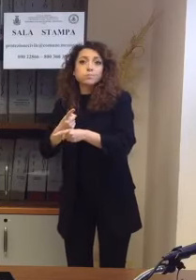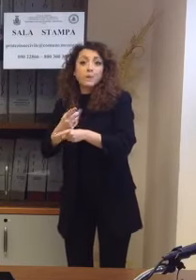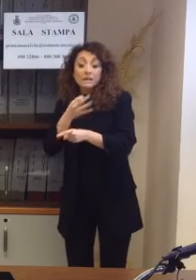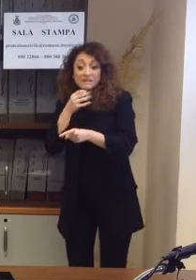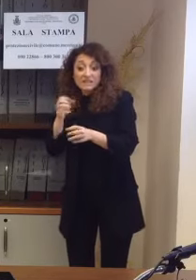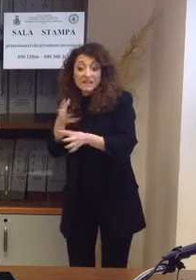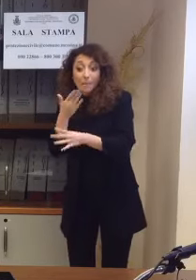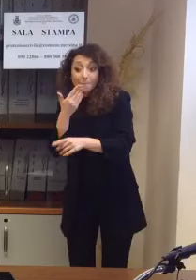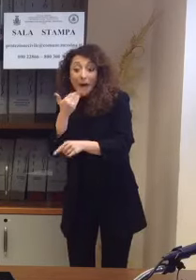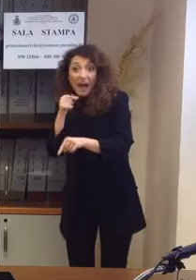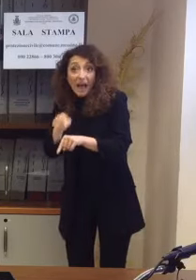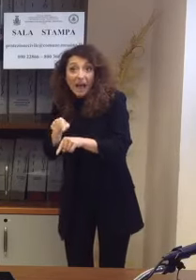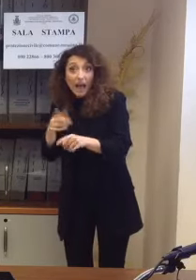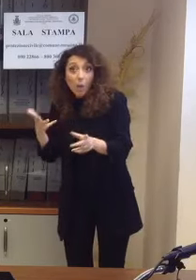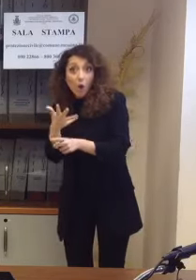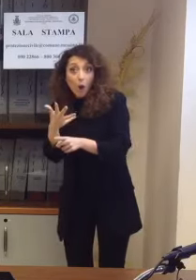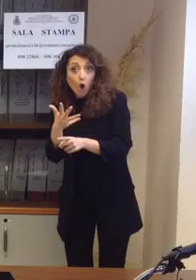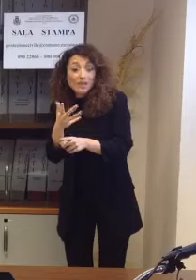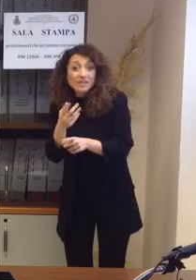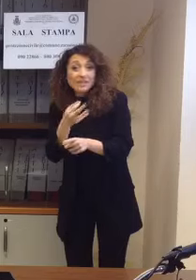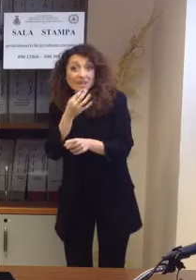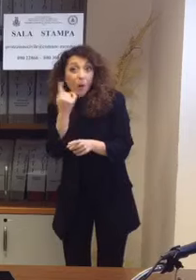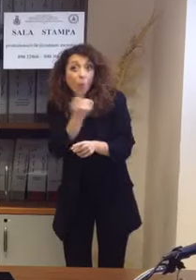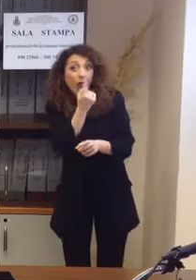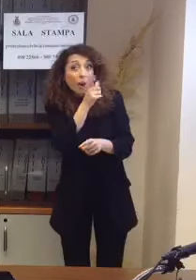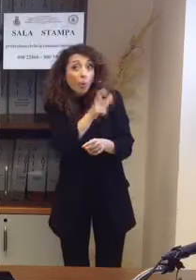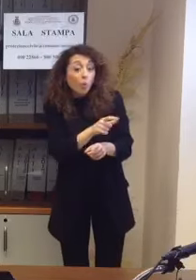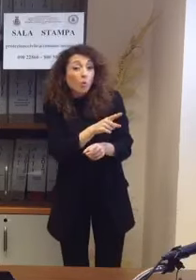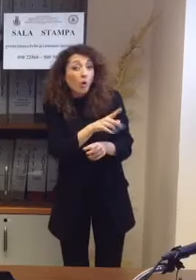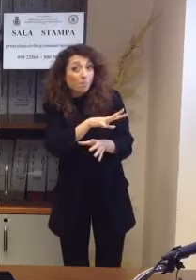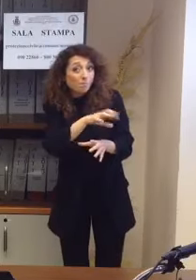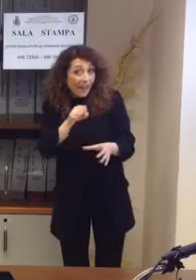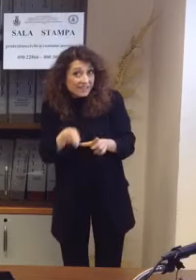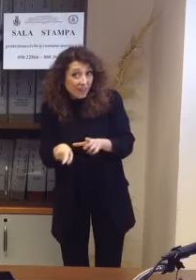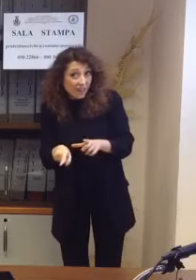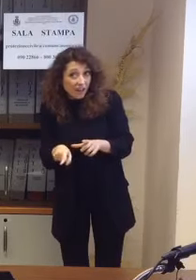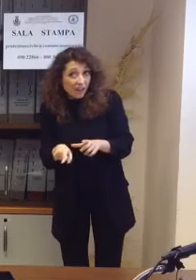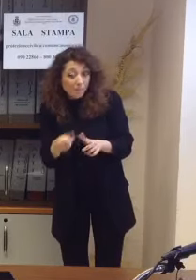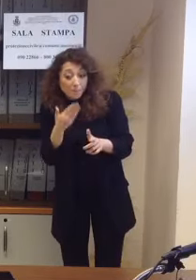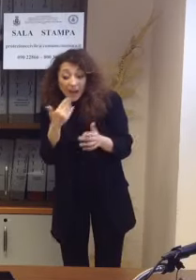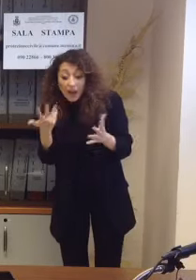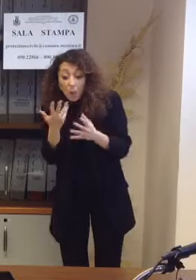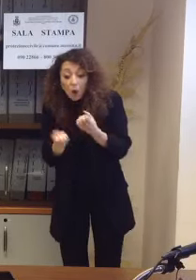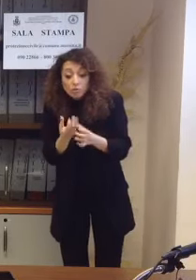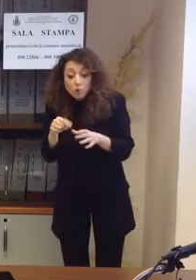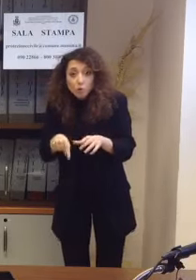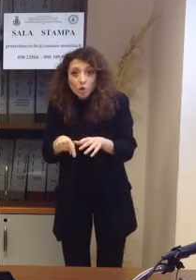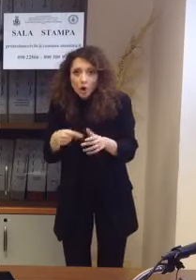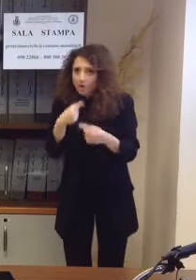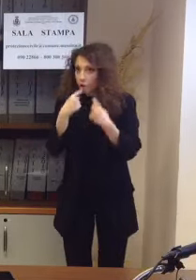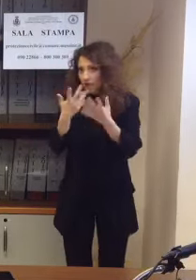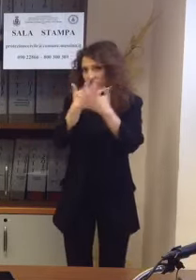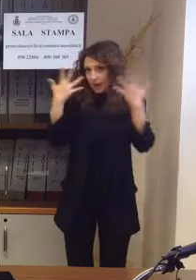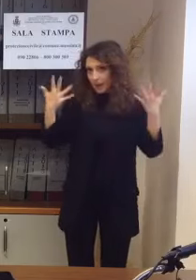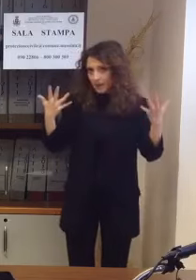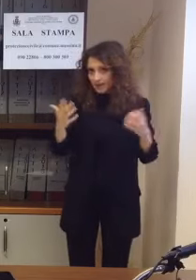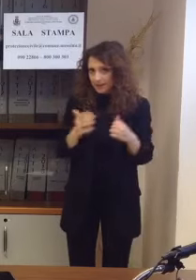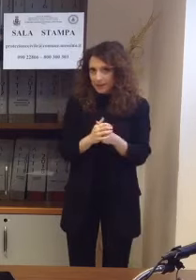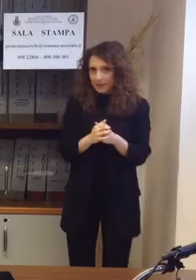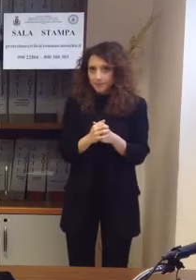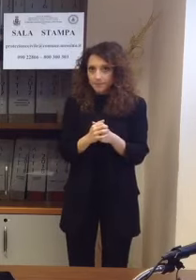perché qualcuno se l'è fregata. Io allora lo voglio dire con la massima chiarezza, mi auguro di non